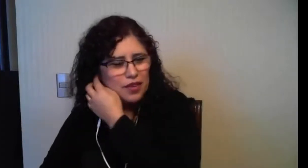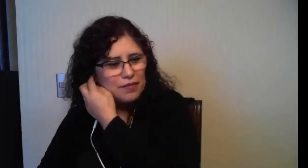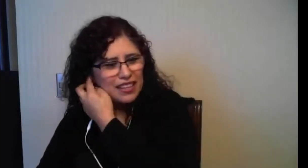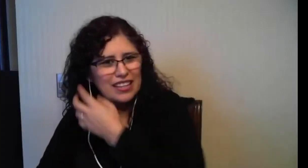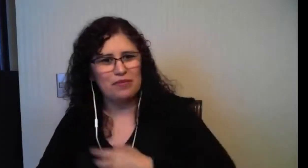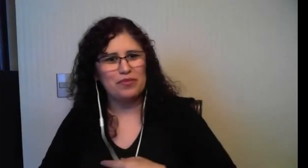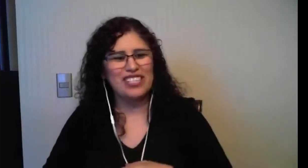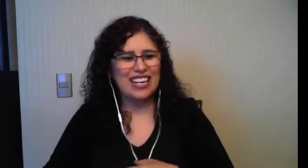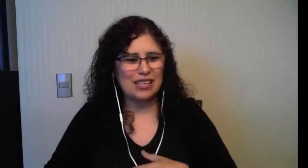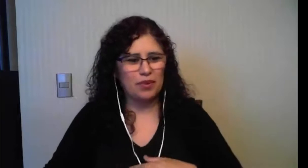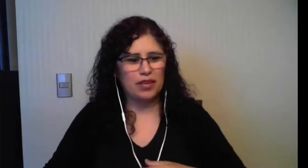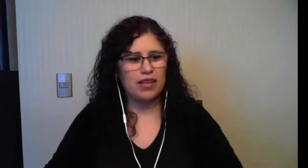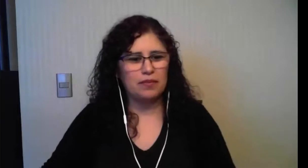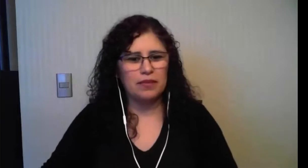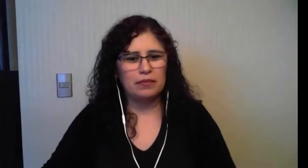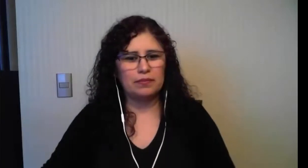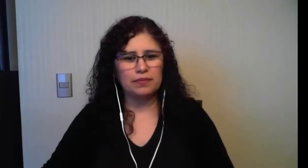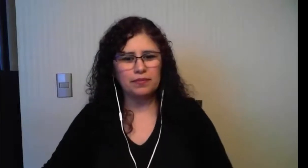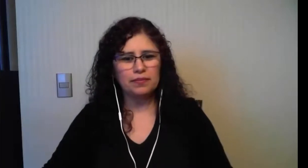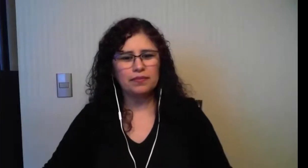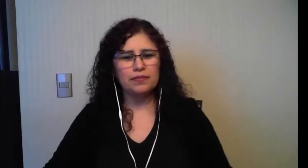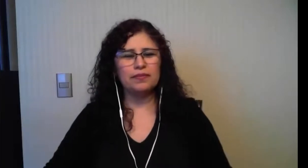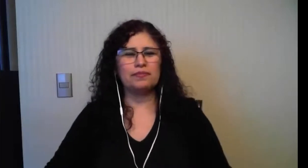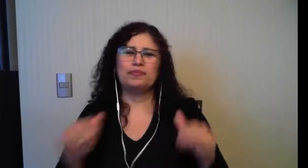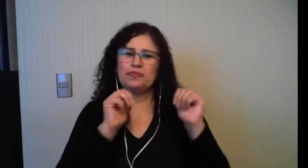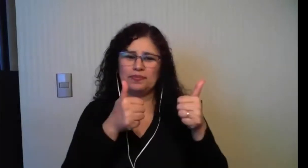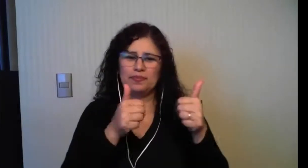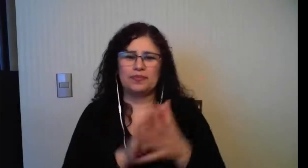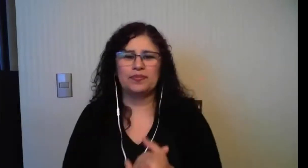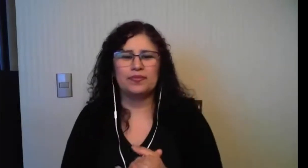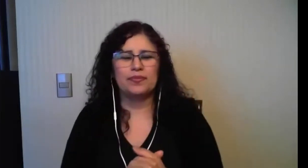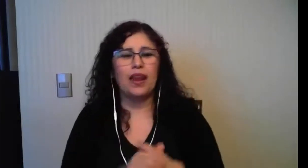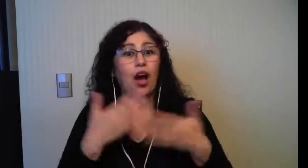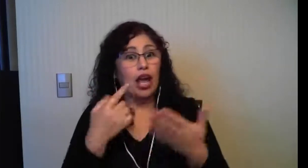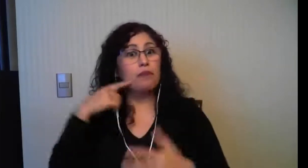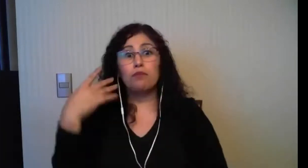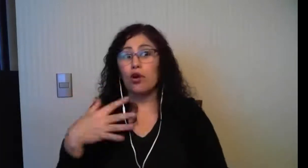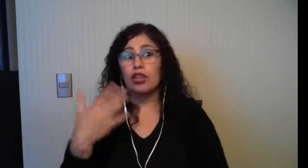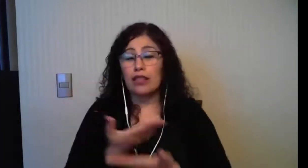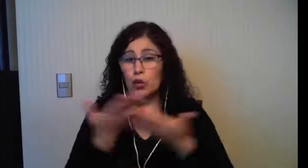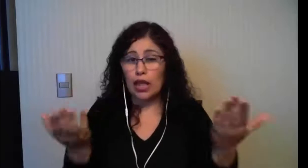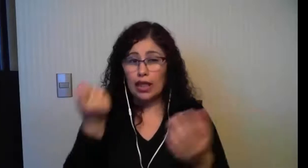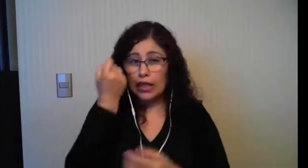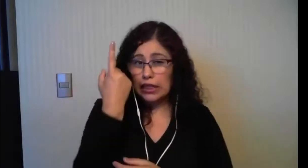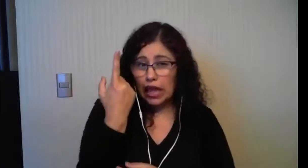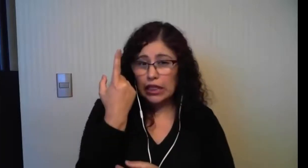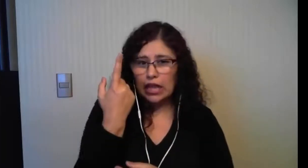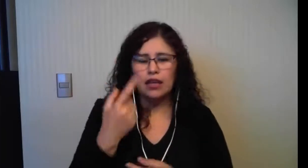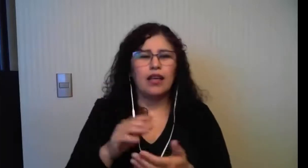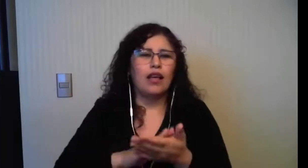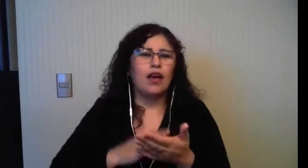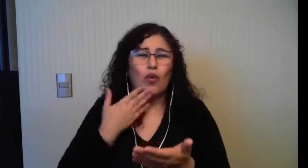Ok, profe, entendí. Muchas gracias por explicarme. Es importante que puedan entender gráficamente lo que yo les